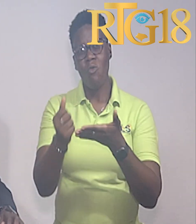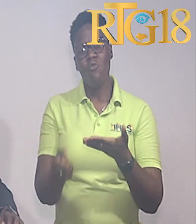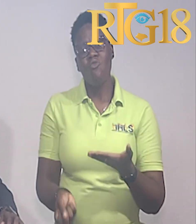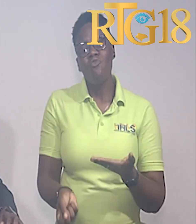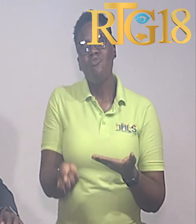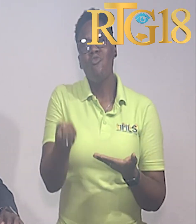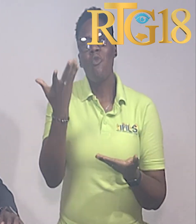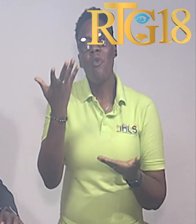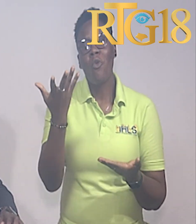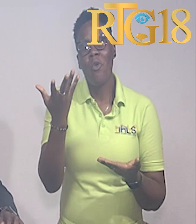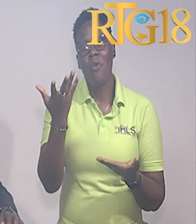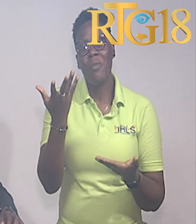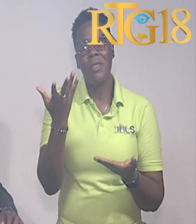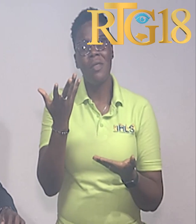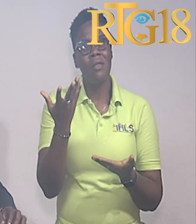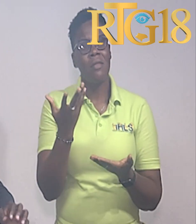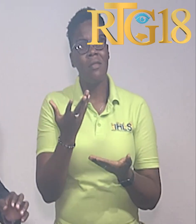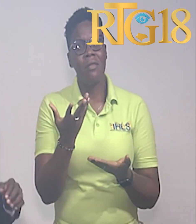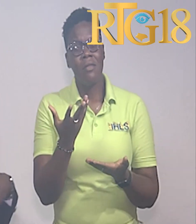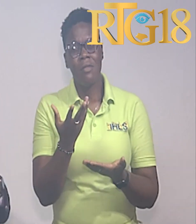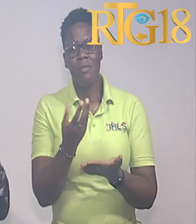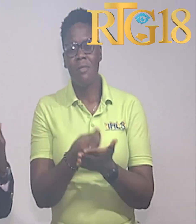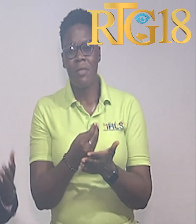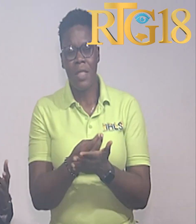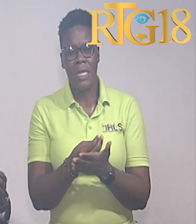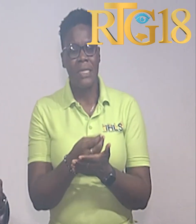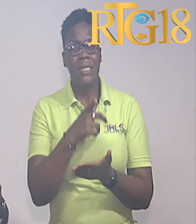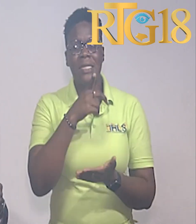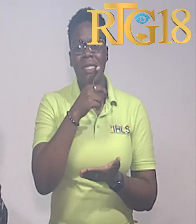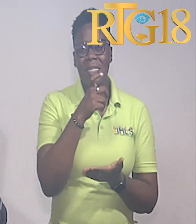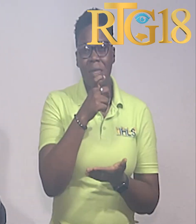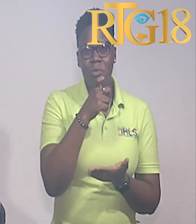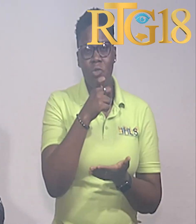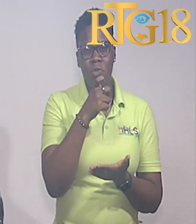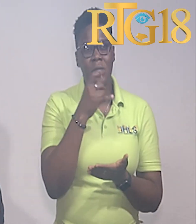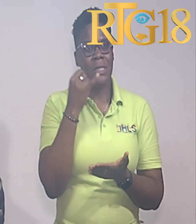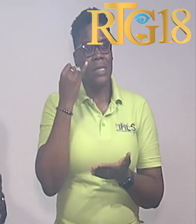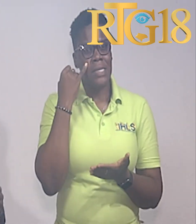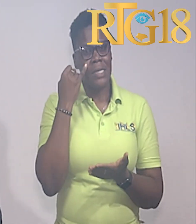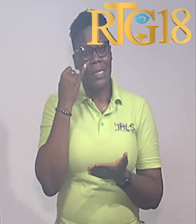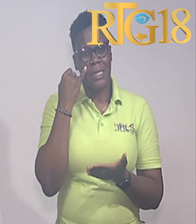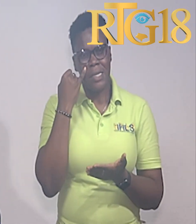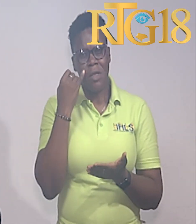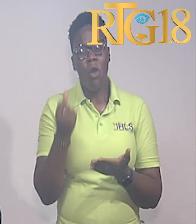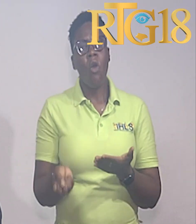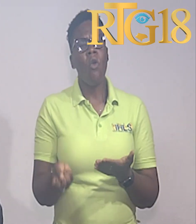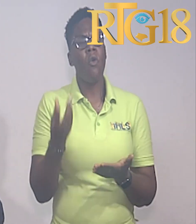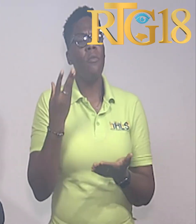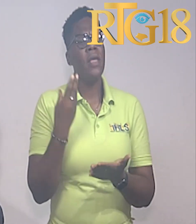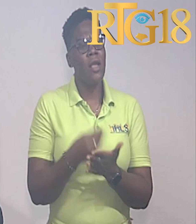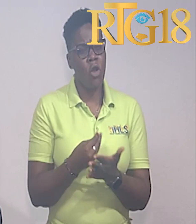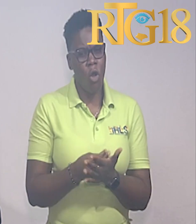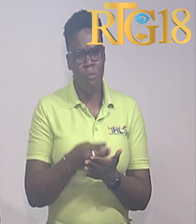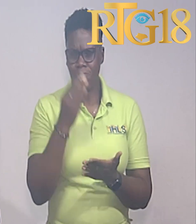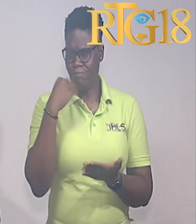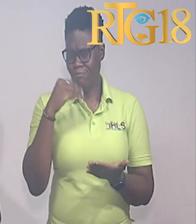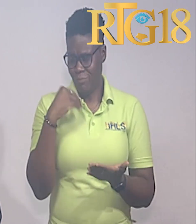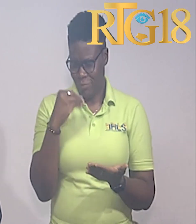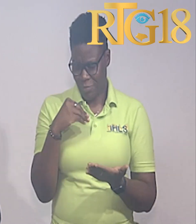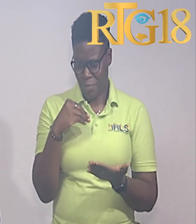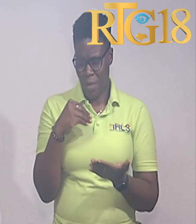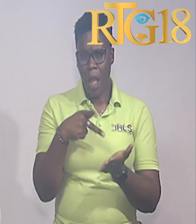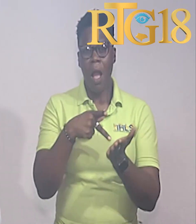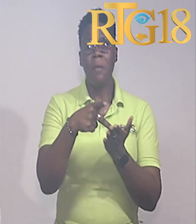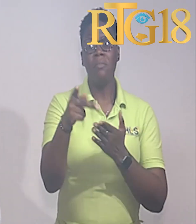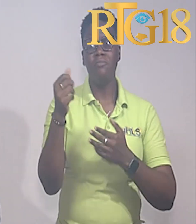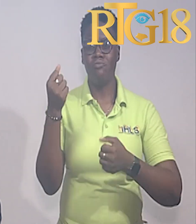kob? Eh bien, qui laisse kap ride yo si nou obtenu compte de combien ça a coûté pour moun manger, pour nous